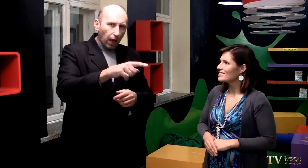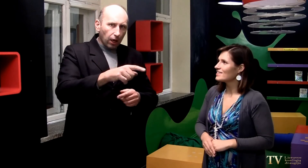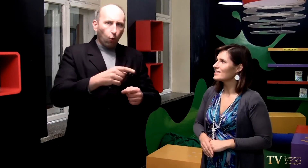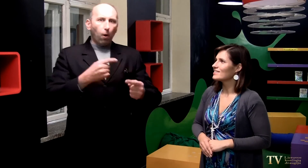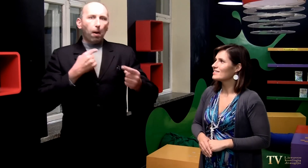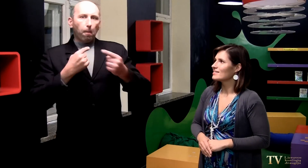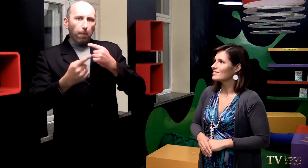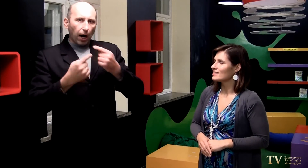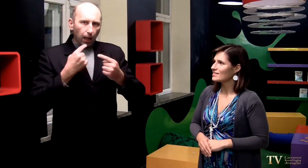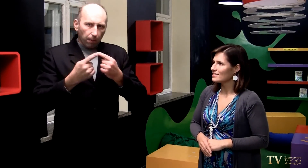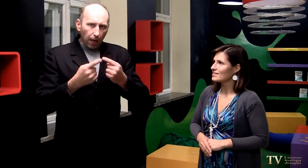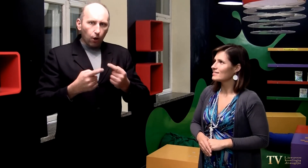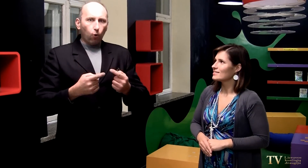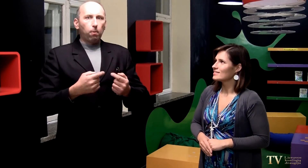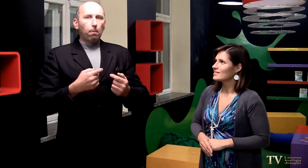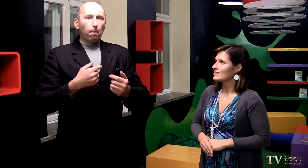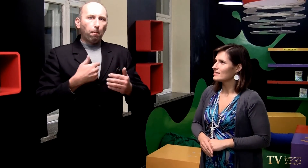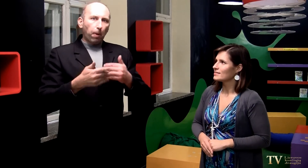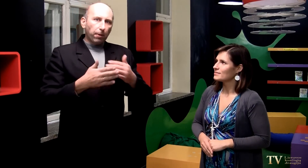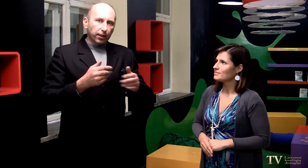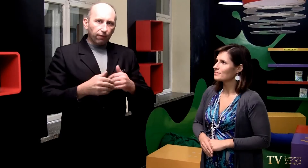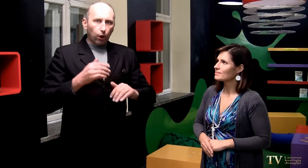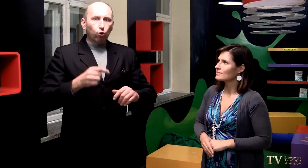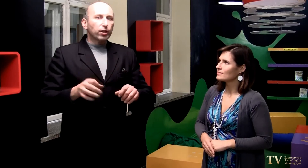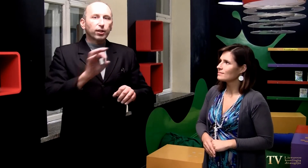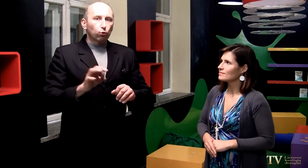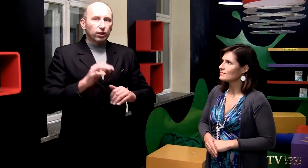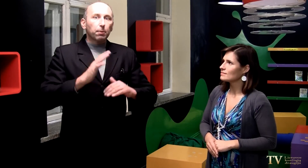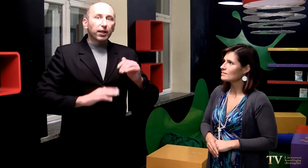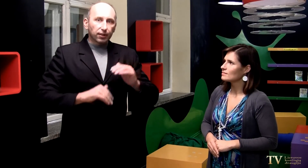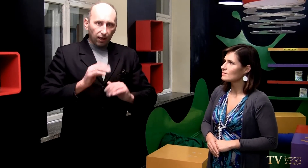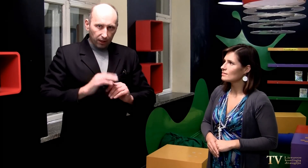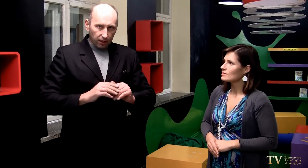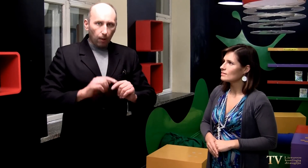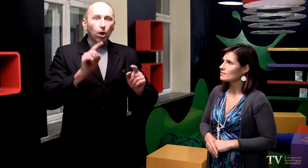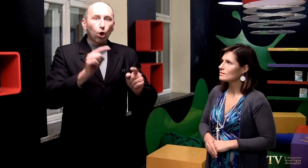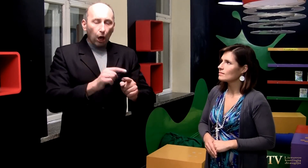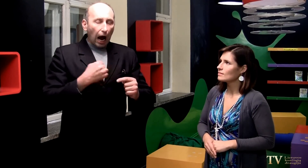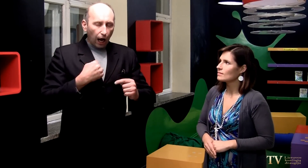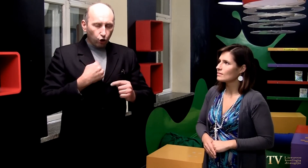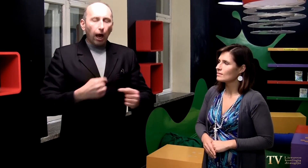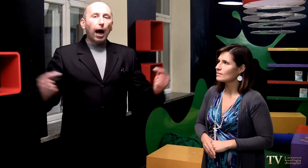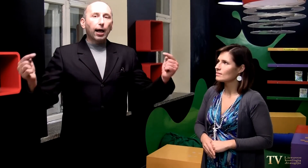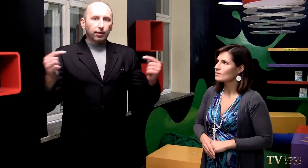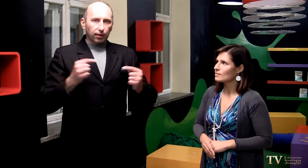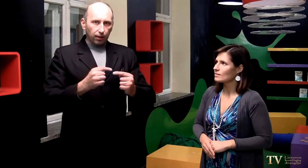Nuėjau, pakalbėjau, pabendravau su specialistu. Aš